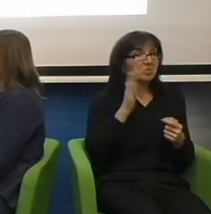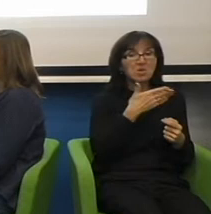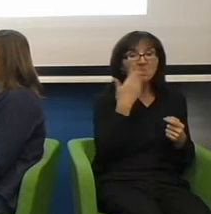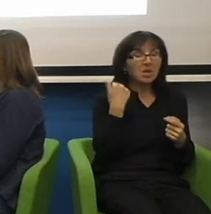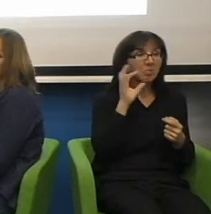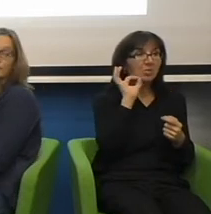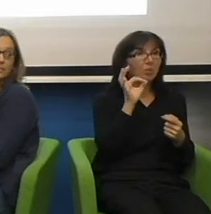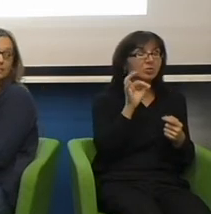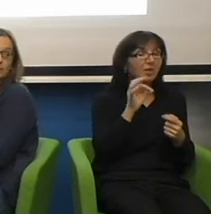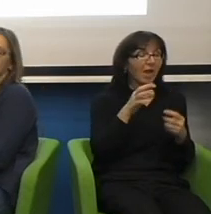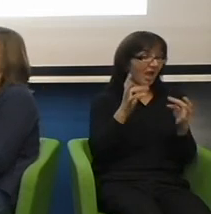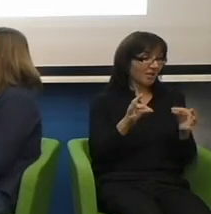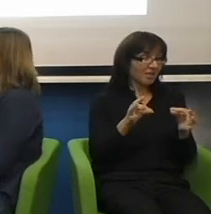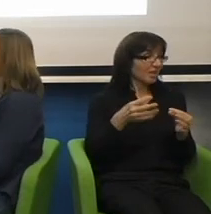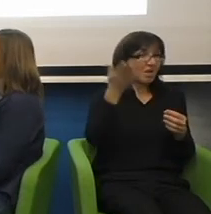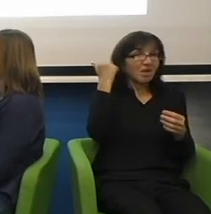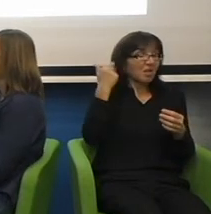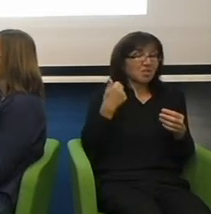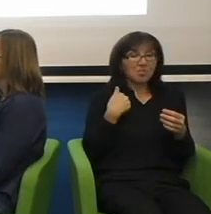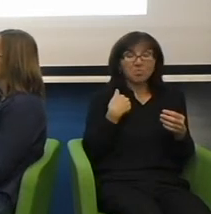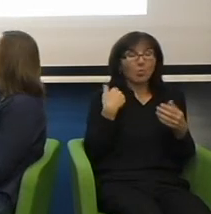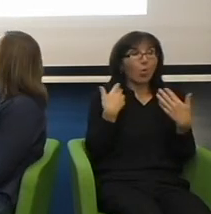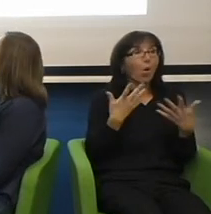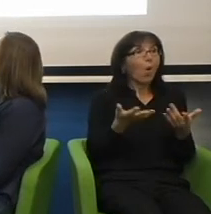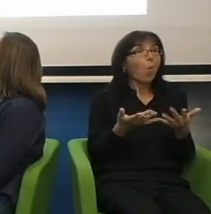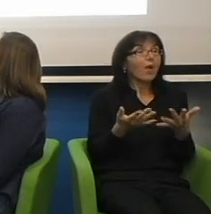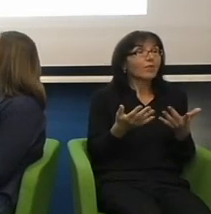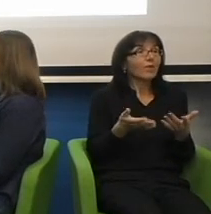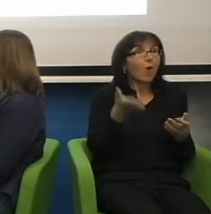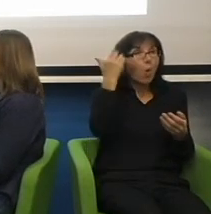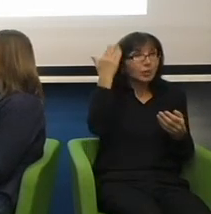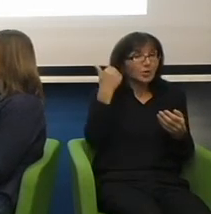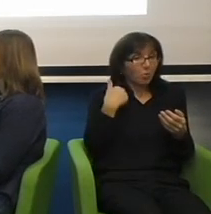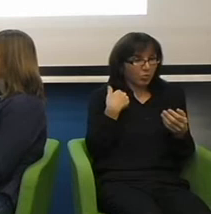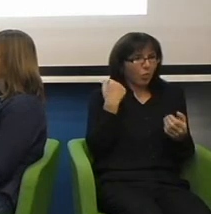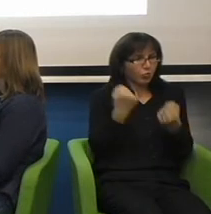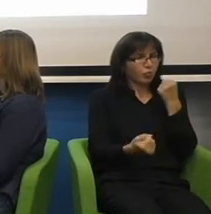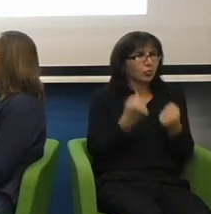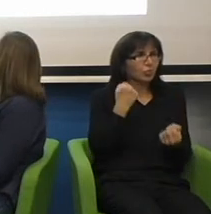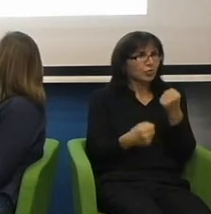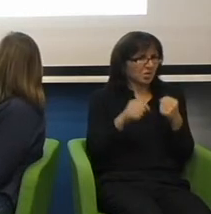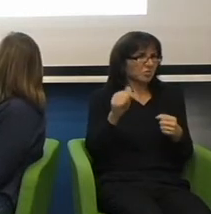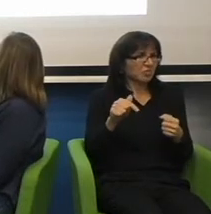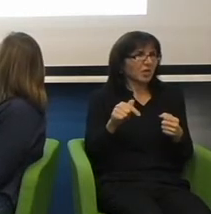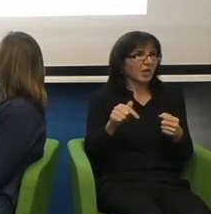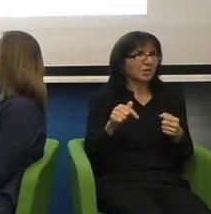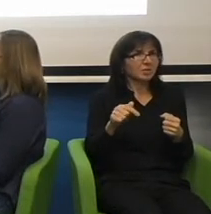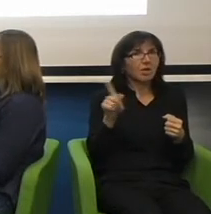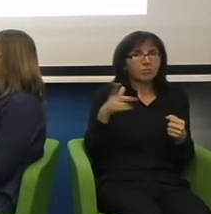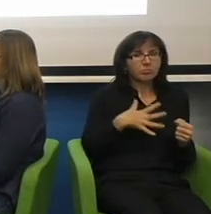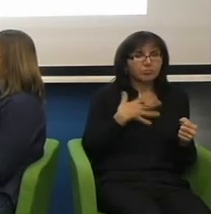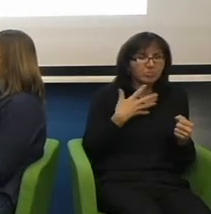ani teraz, ani przedtem nie było im łatwo, a przedtem było na pewno trudniej. Co ciekawe, mnie to zaskoczyło. Mnie zaskoczyły dwie